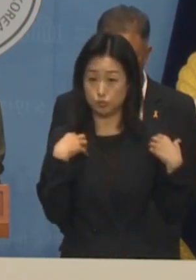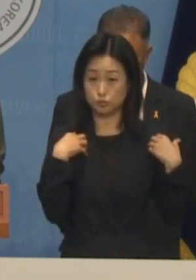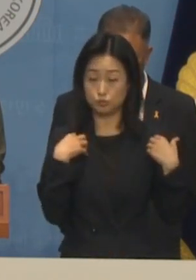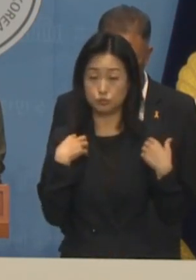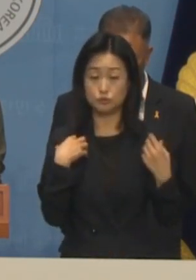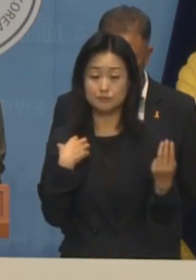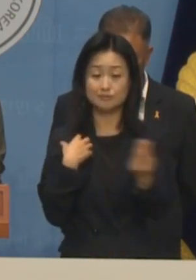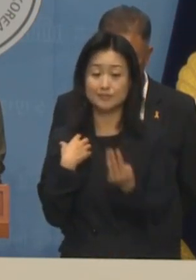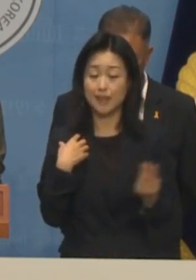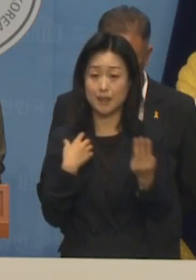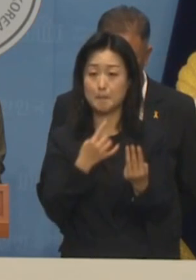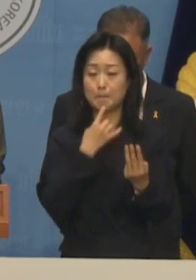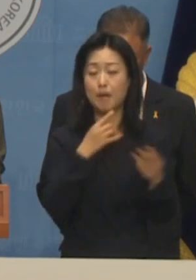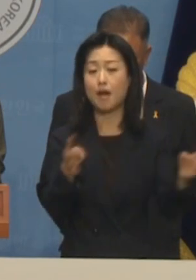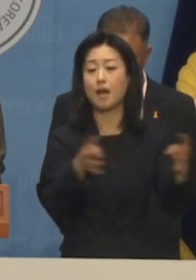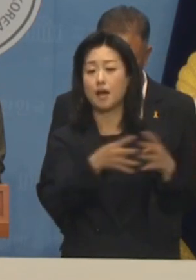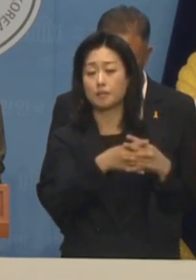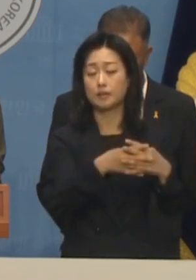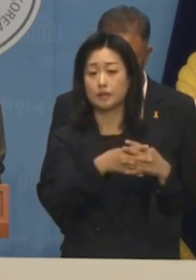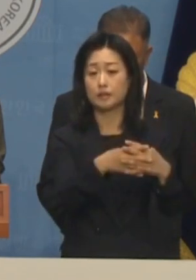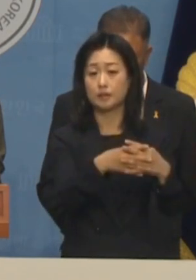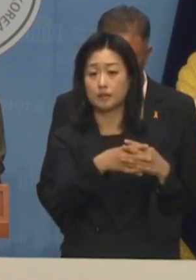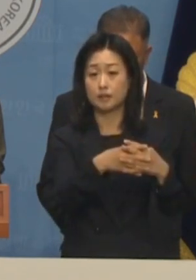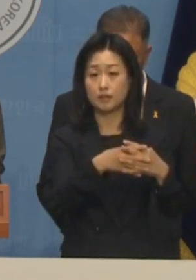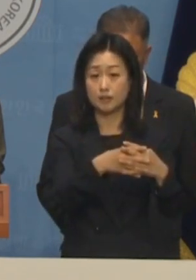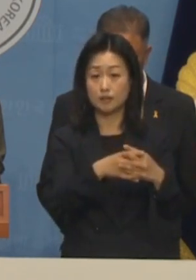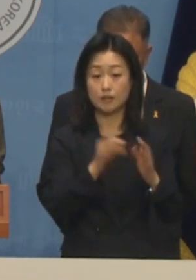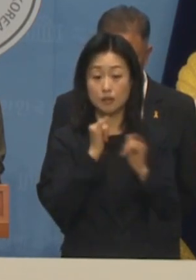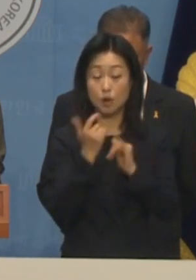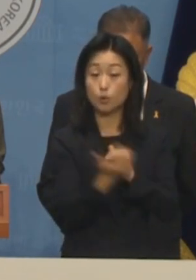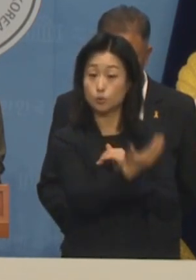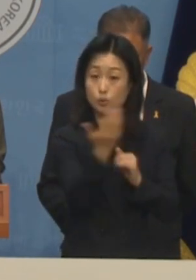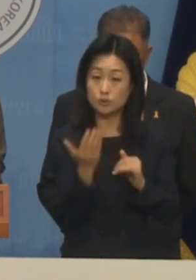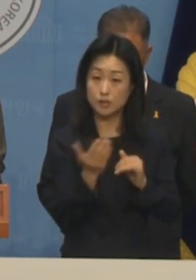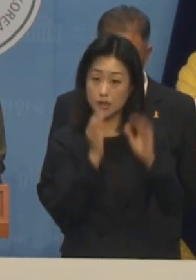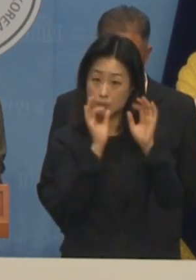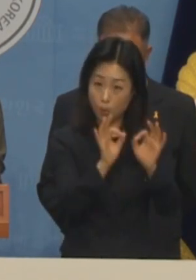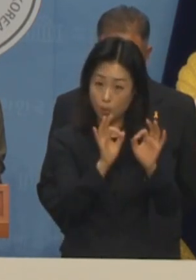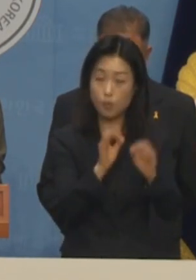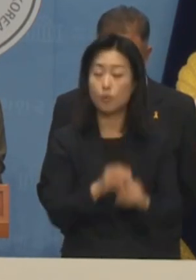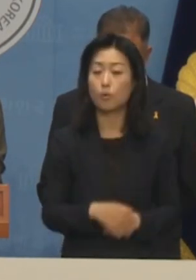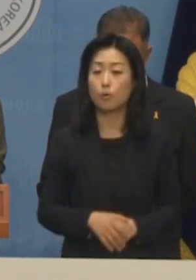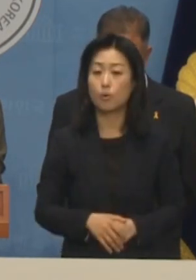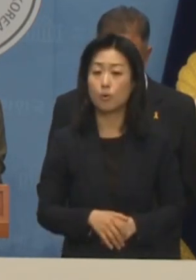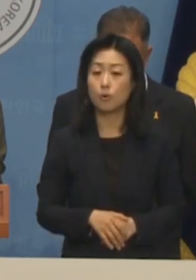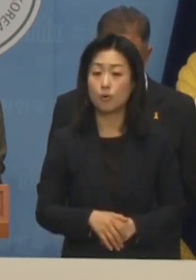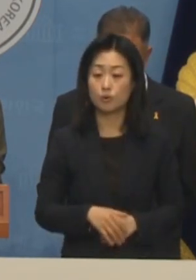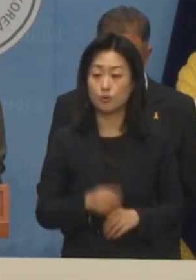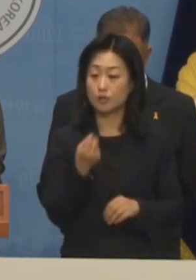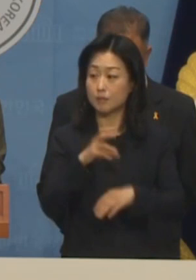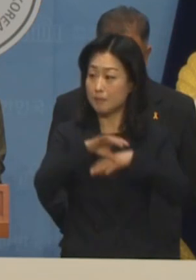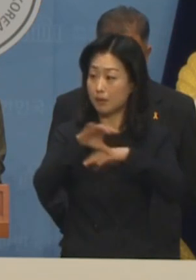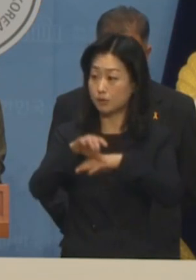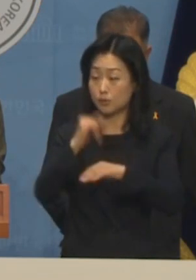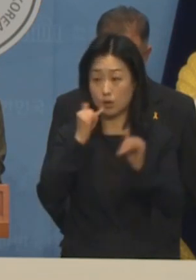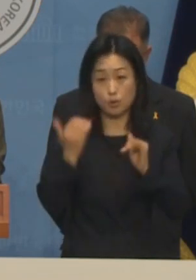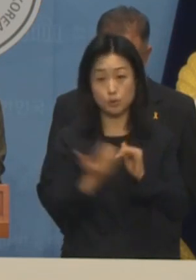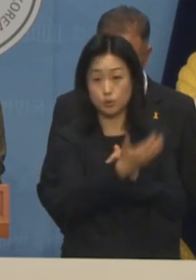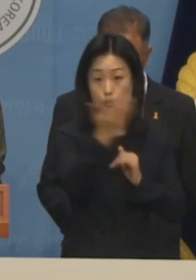국토교통부와 3자 합의로 실시된 공식 여론조사는 물론 그 이후 언론사가 실시한